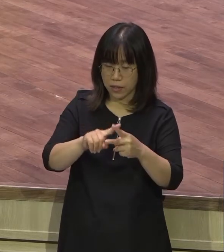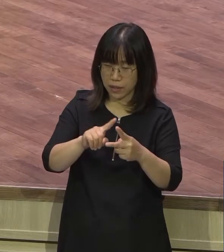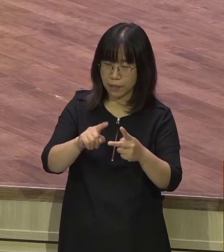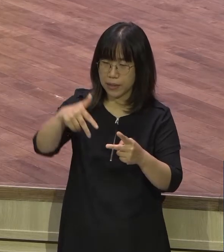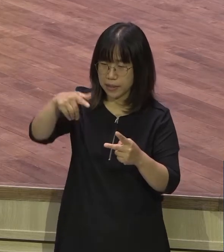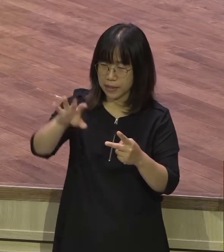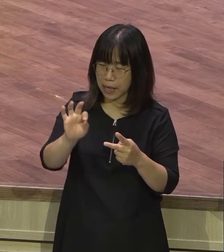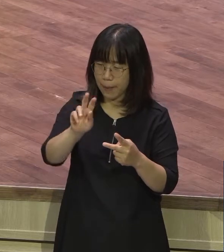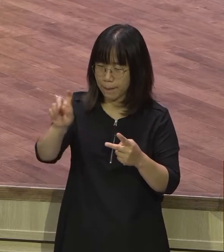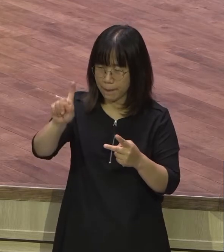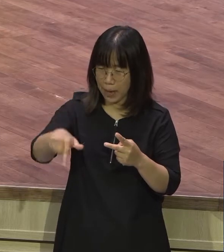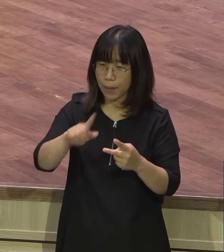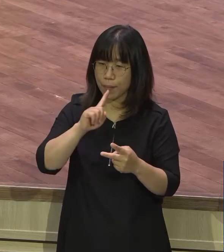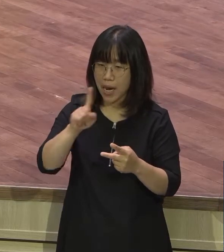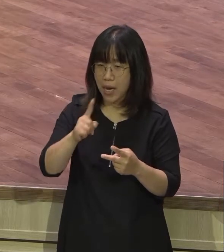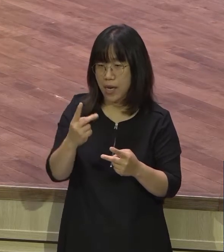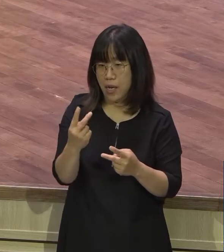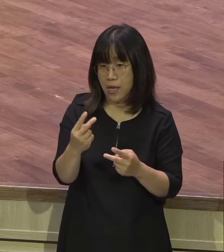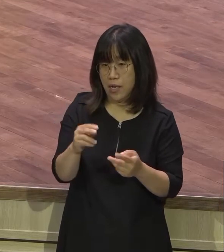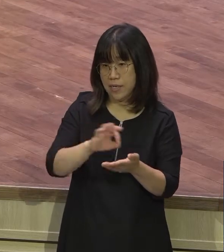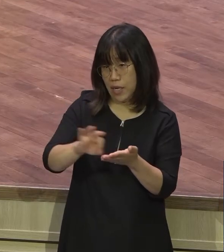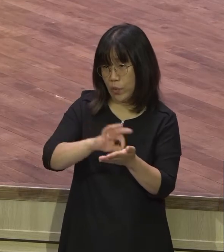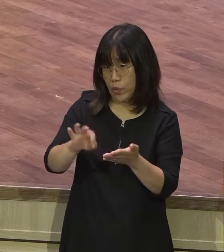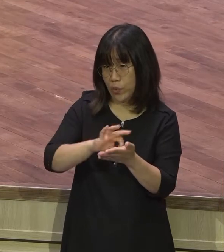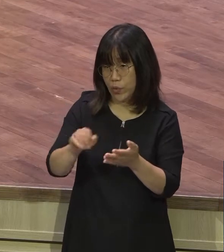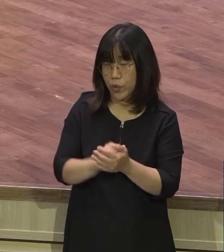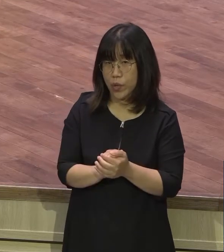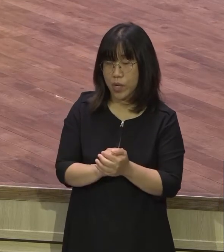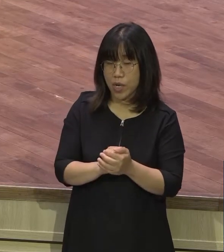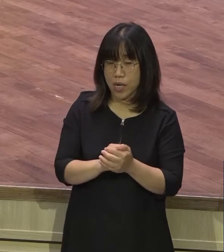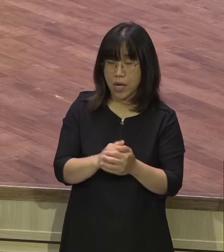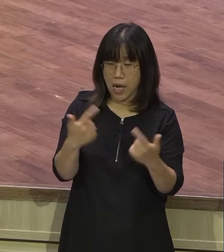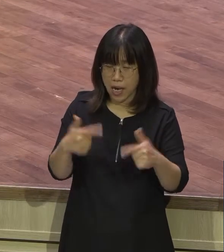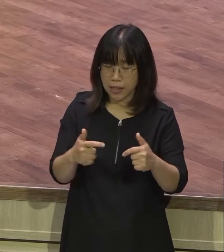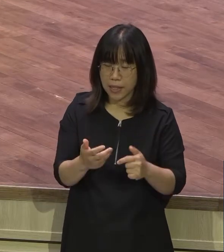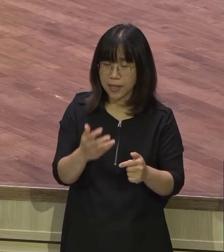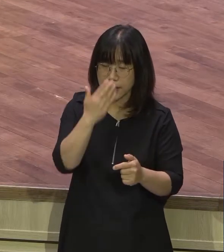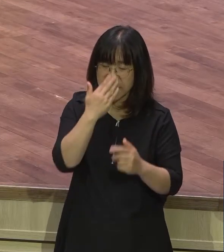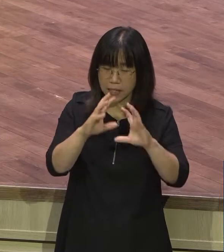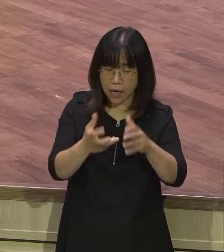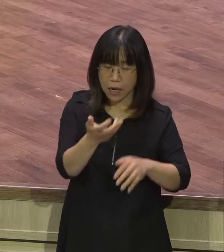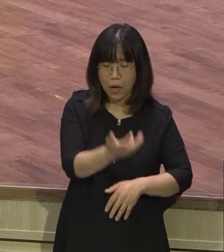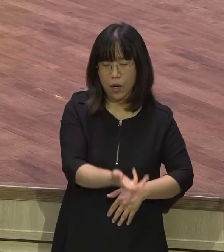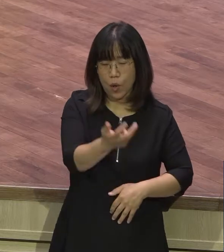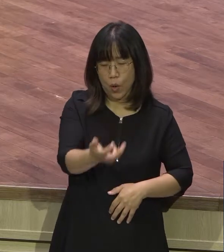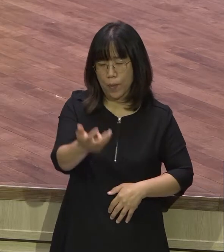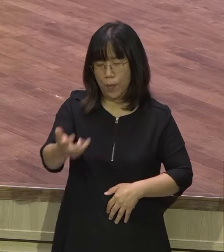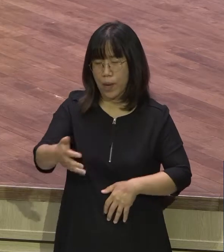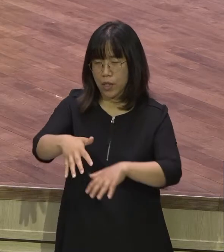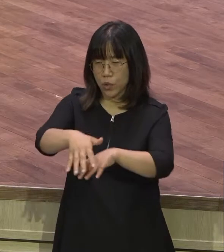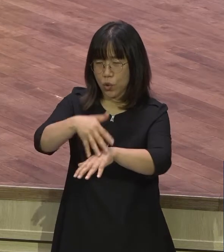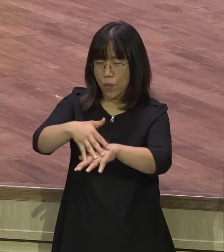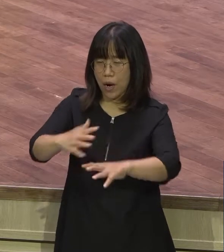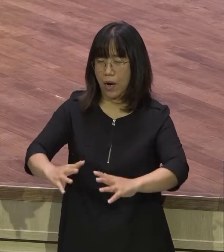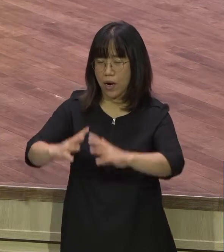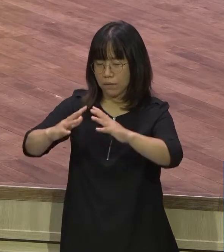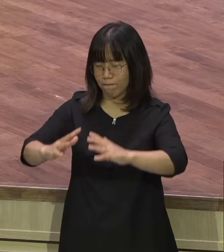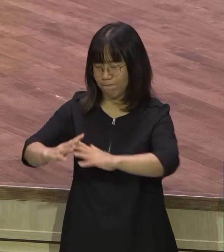하면서 계속 초막을 지었잖아요 옮길 때마다 초막을 지었는데 하나님께서 이럴 때마다 늘